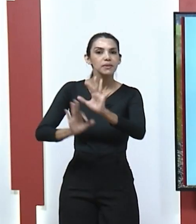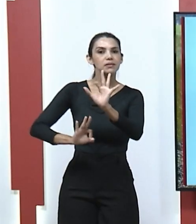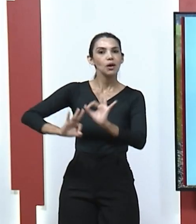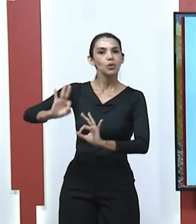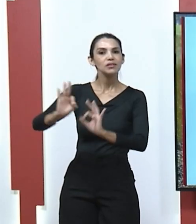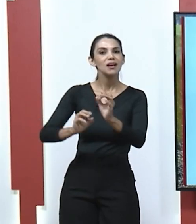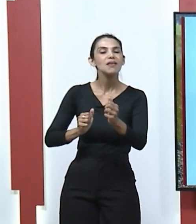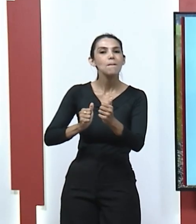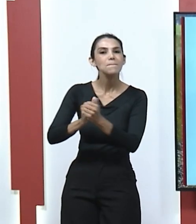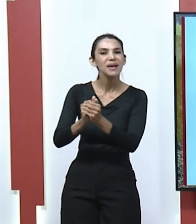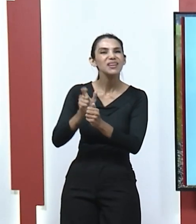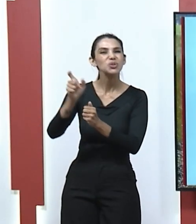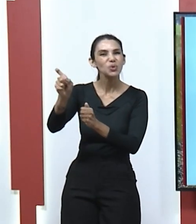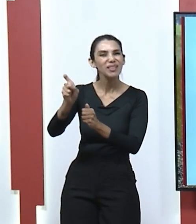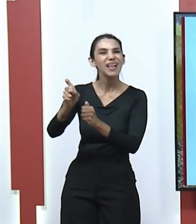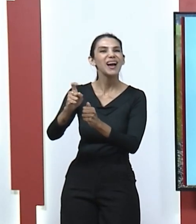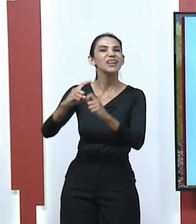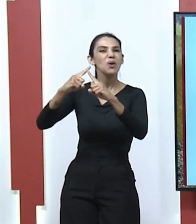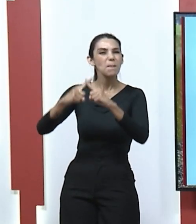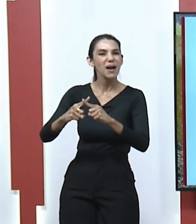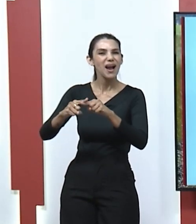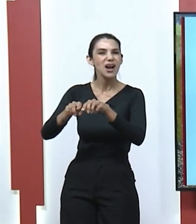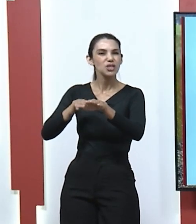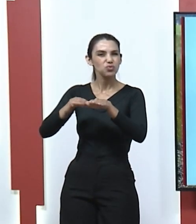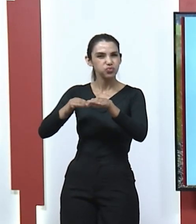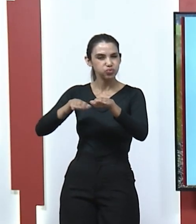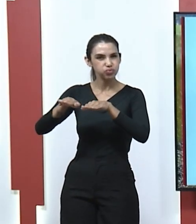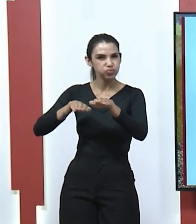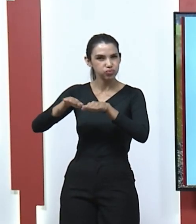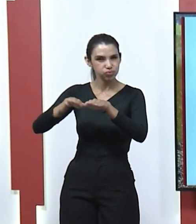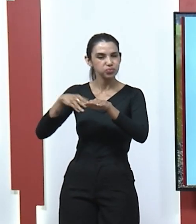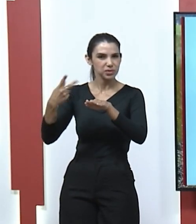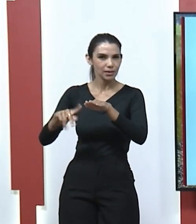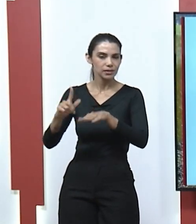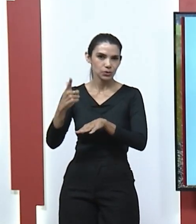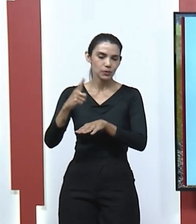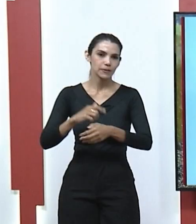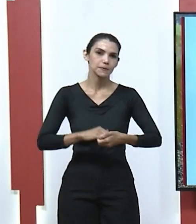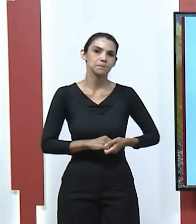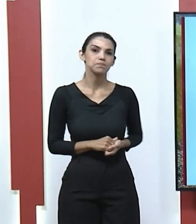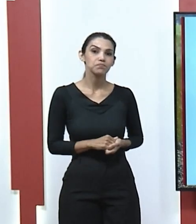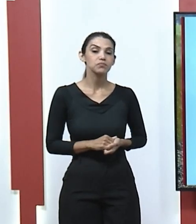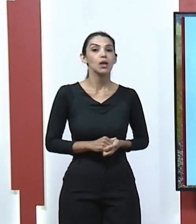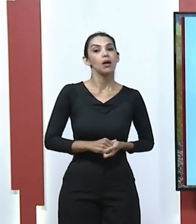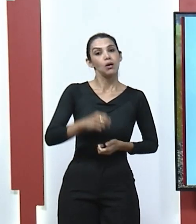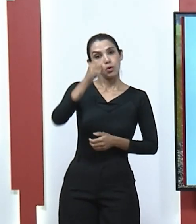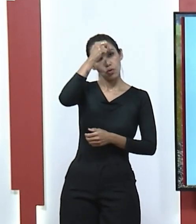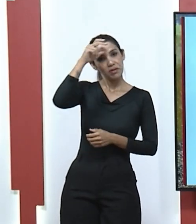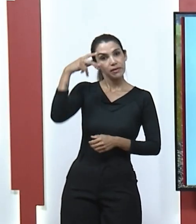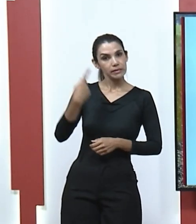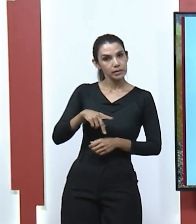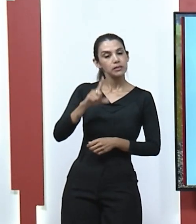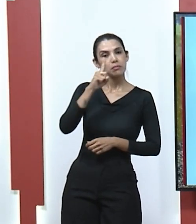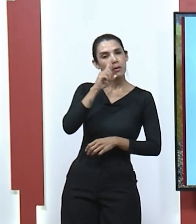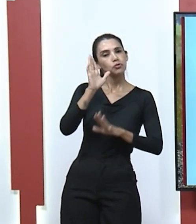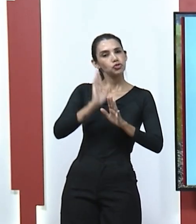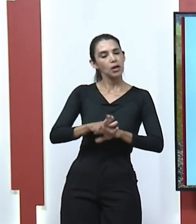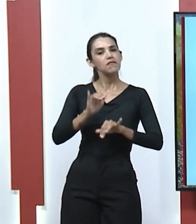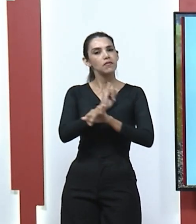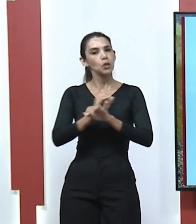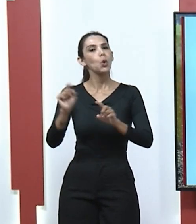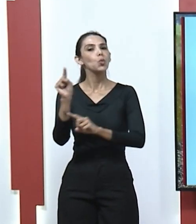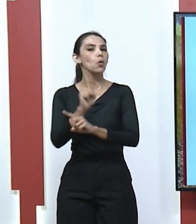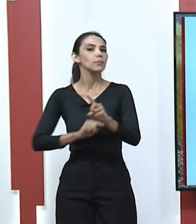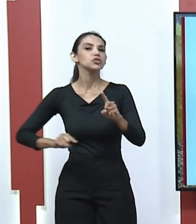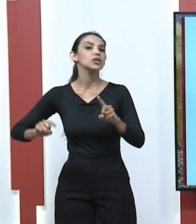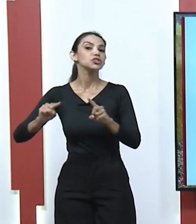próximo ao Autódromo Internacional Ayrton Senna, aqui em Goiânia. O prefeito Sandro Mabel afirmou que o objetivo